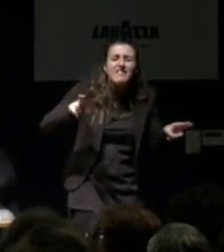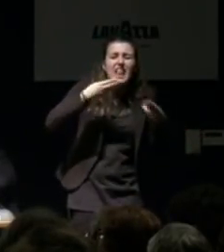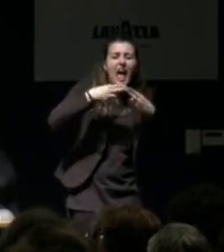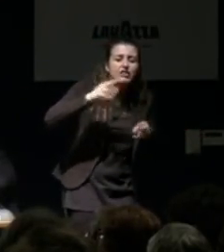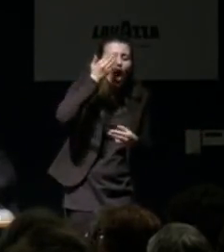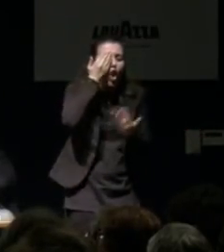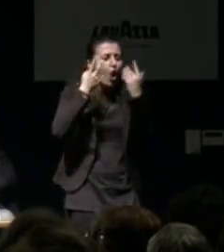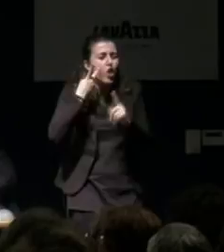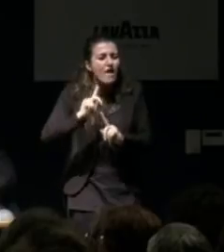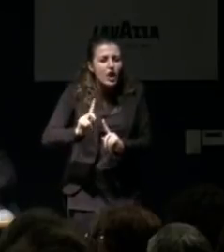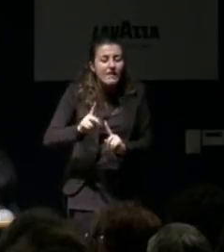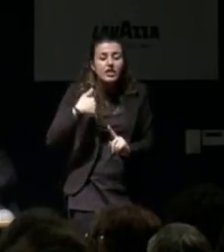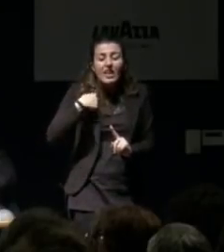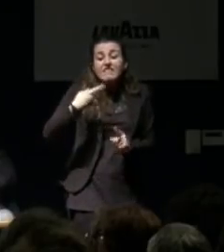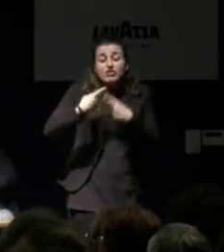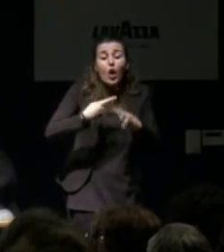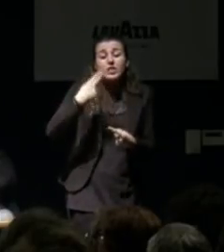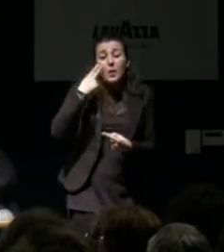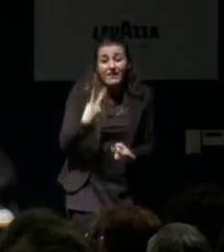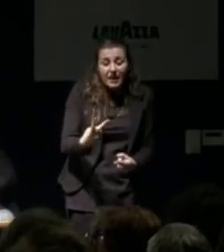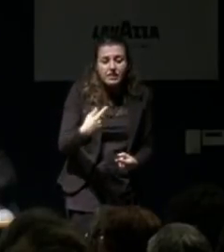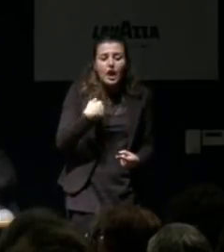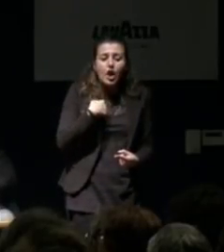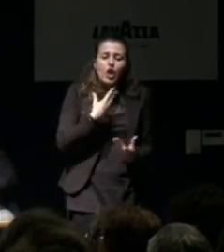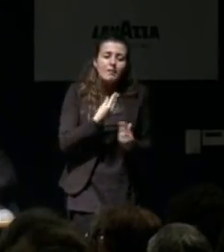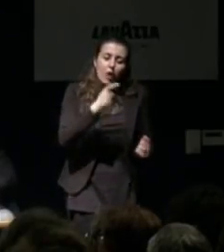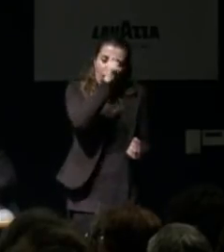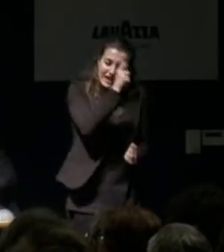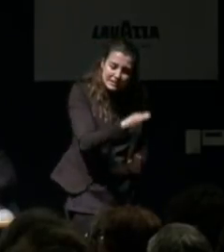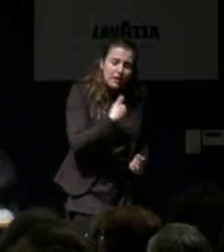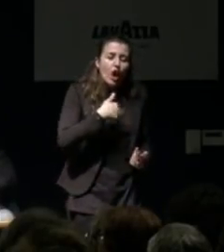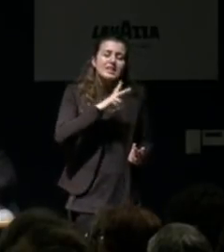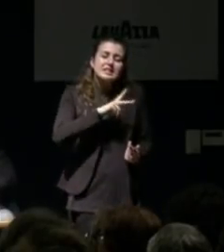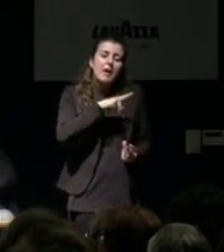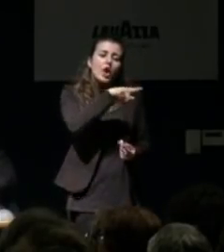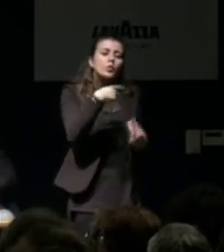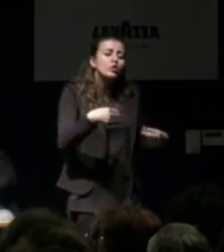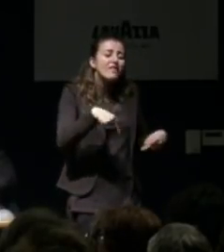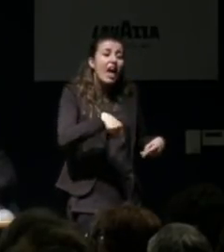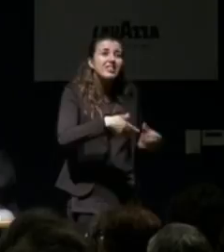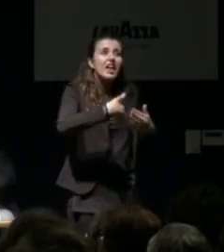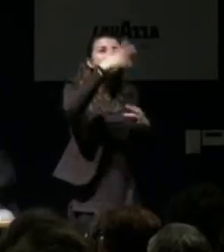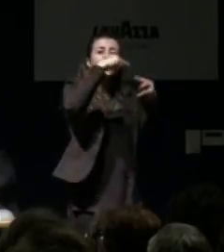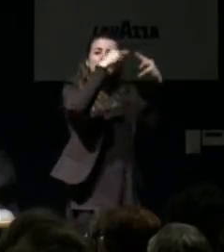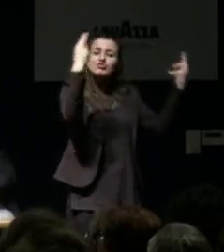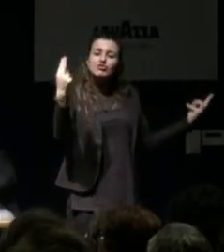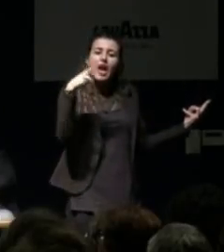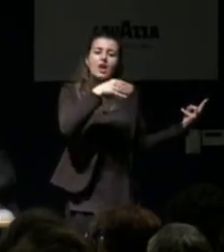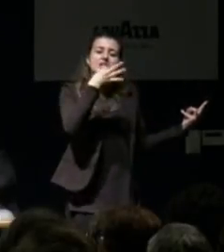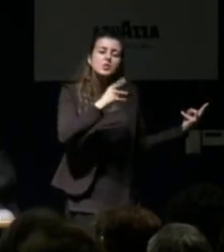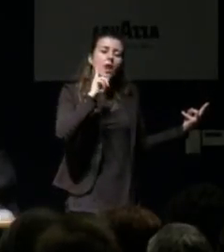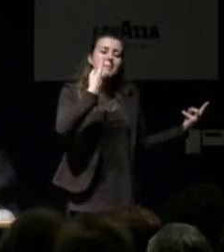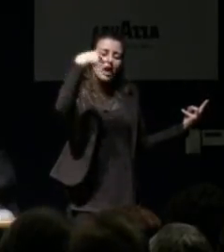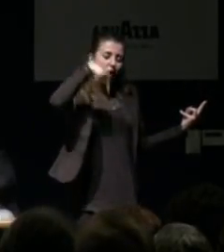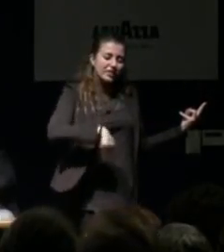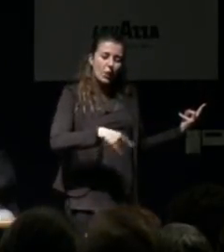ti ricorderò sempre con immensa stima e mi auguro che dove sei ora sia un mondo migliore di q e di quello in cui hai vissuto